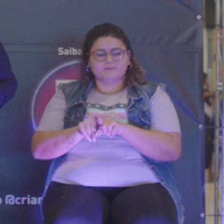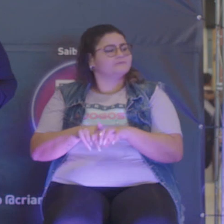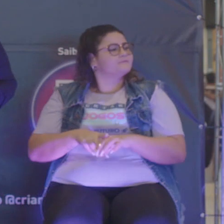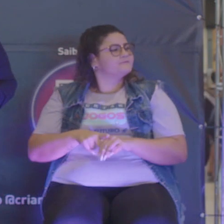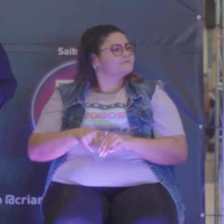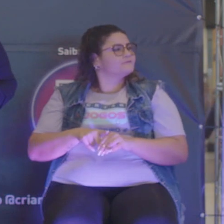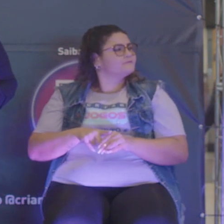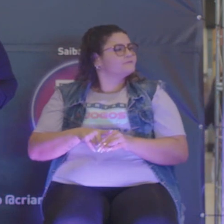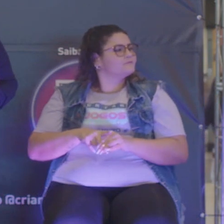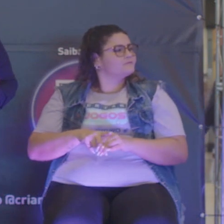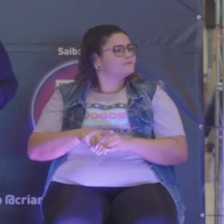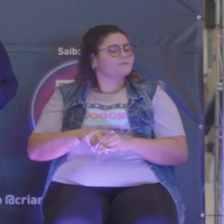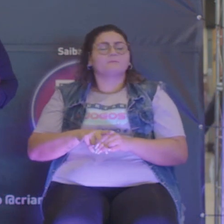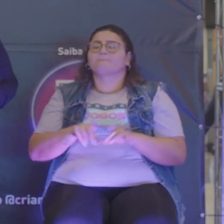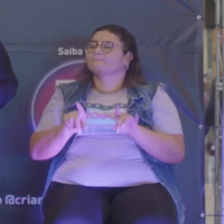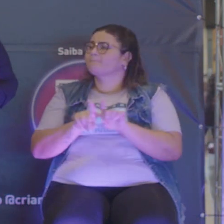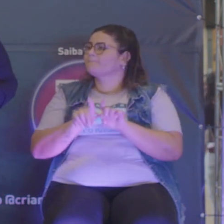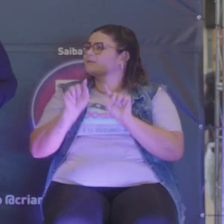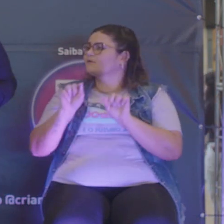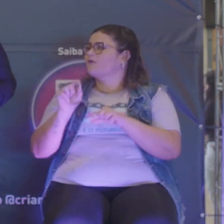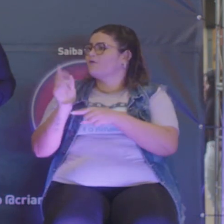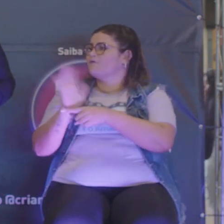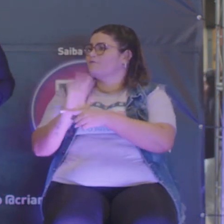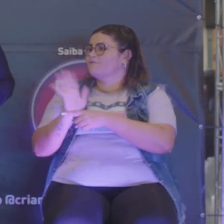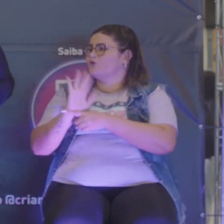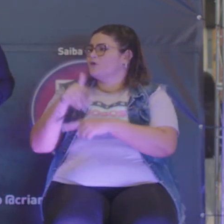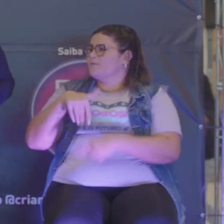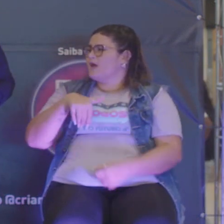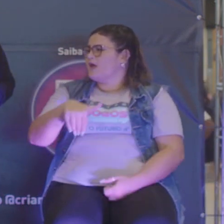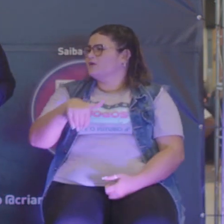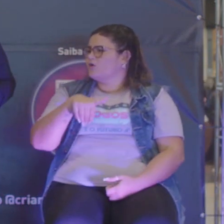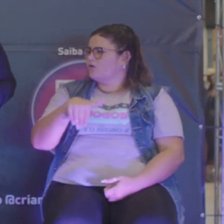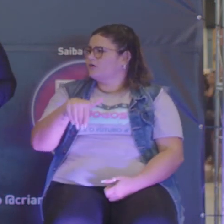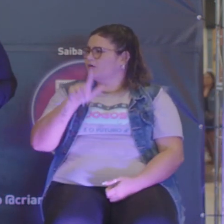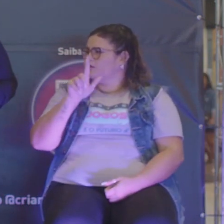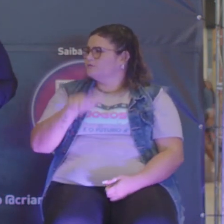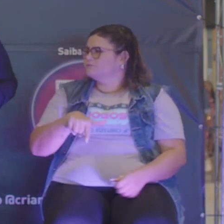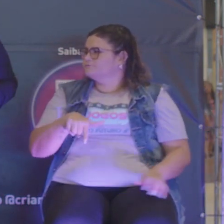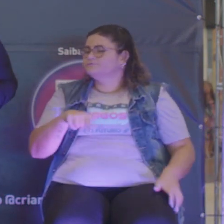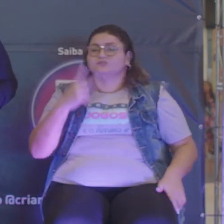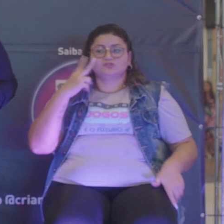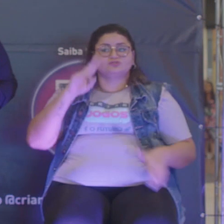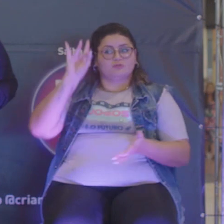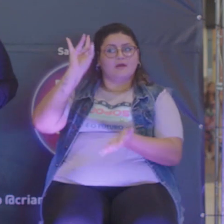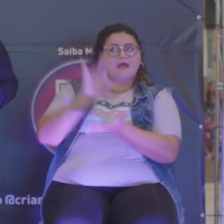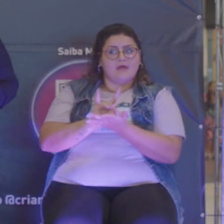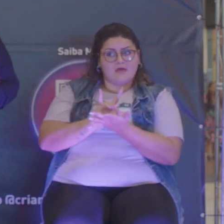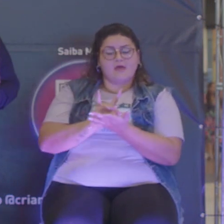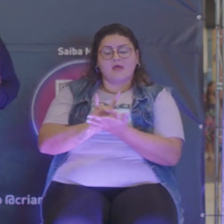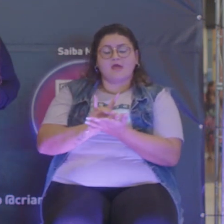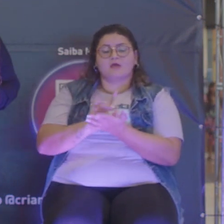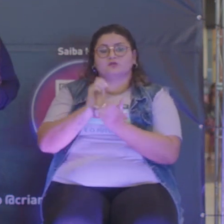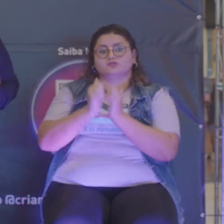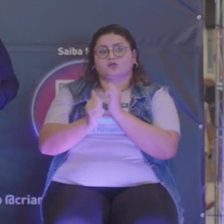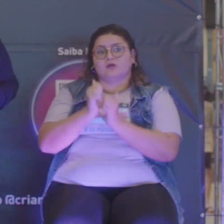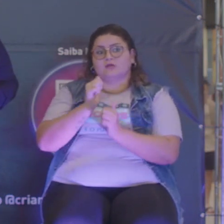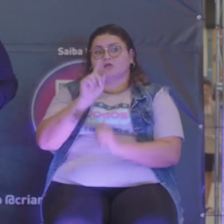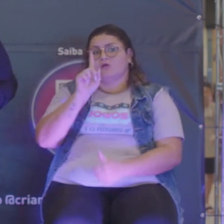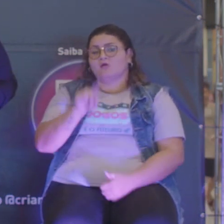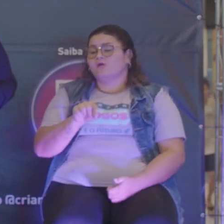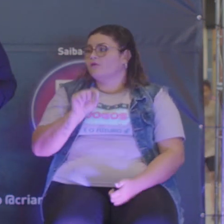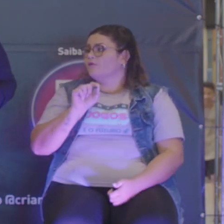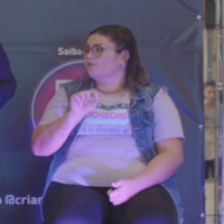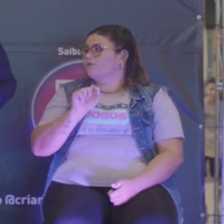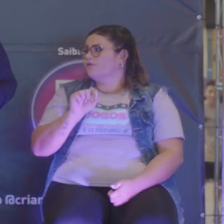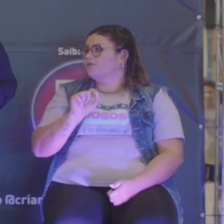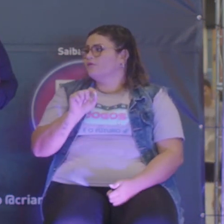só terminando um pouco a minha fala, tem um filme que vai estrear que é uma história real de um jogador de Gran Turismo. Gran Turismo é um